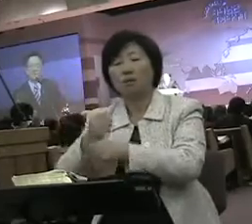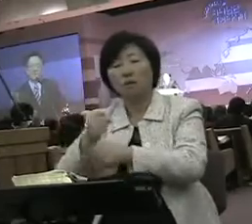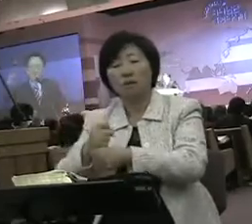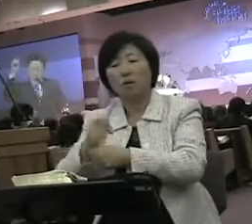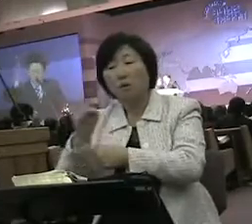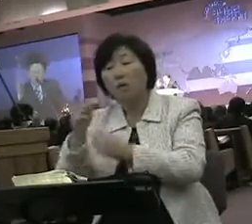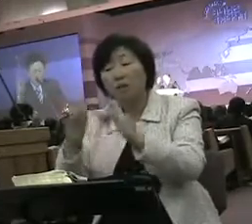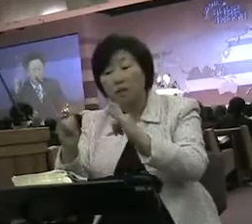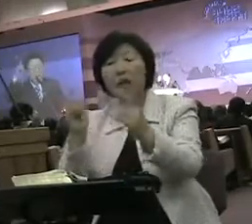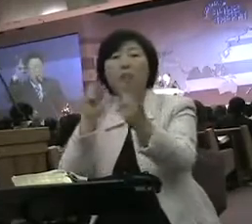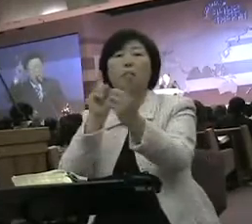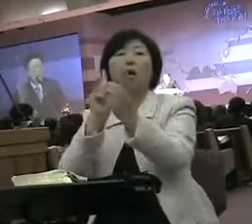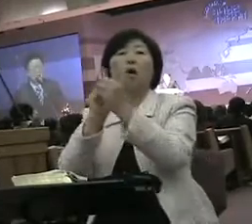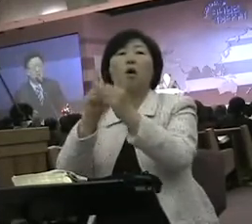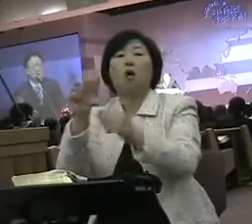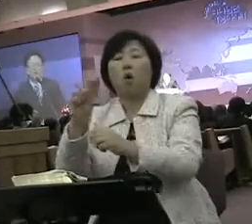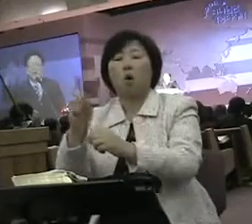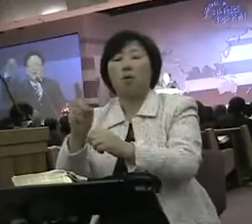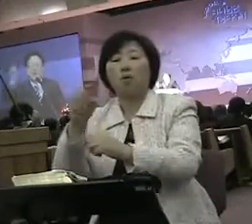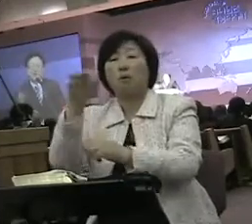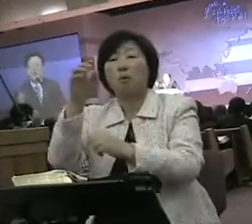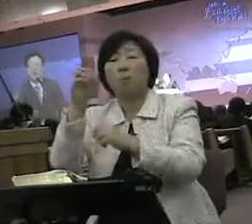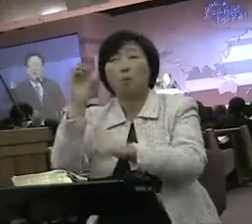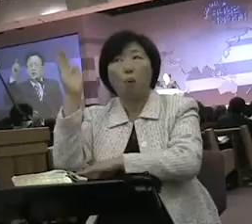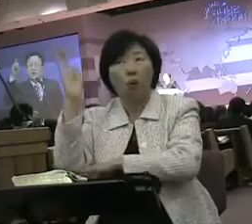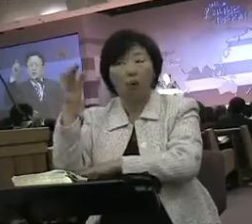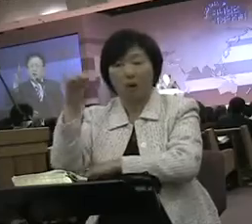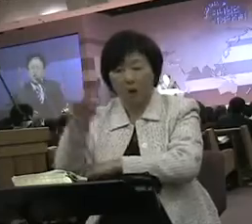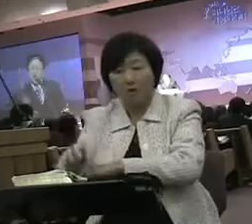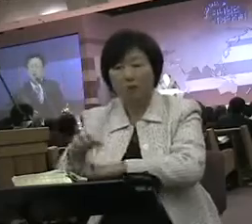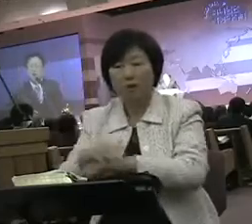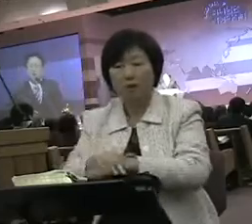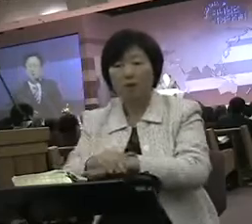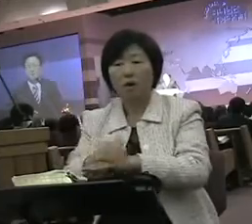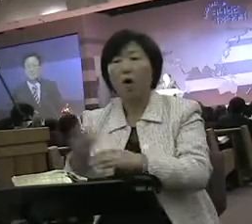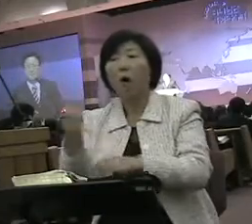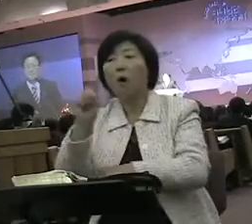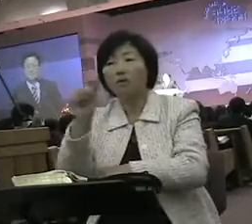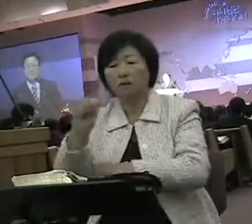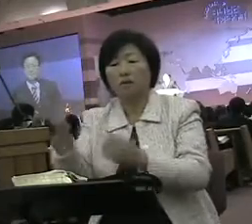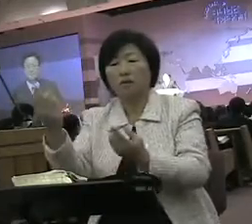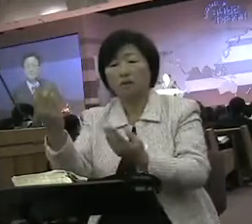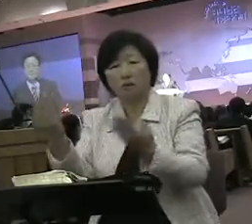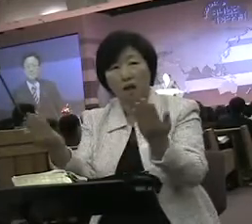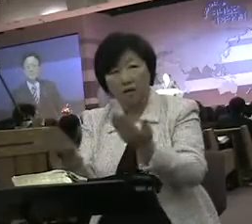목회자를 만났는가, 어떤 목회 현장, 어떤 사역을 경험했는가,